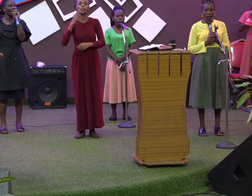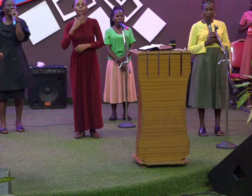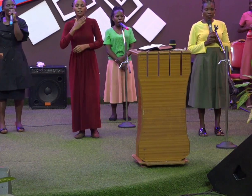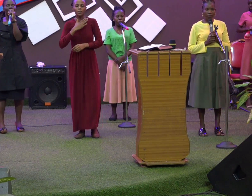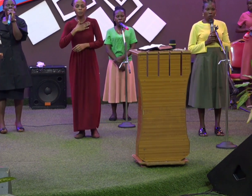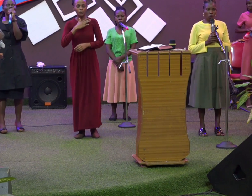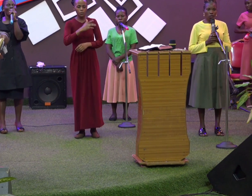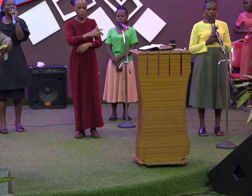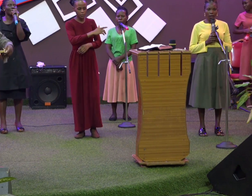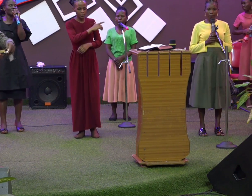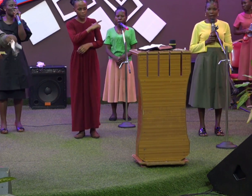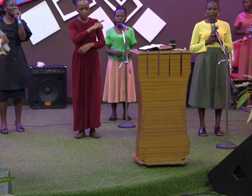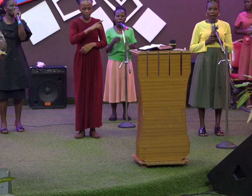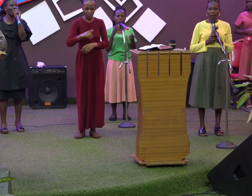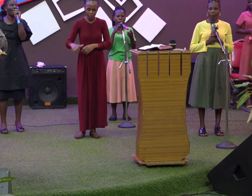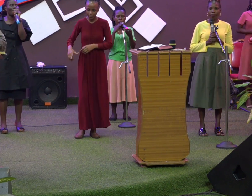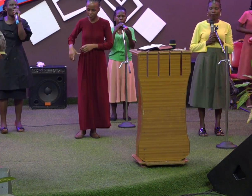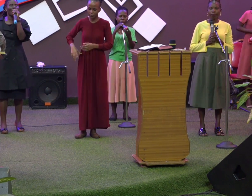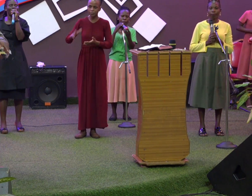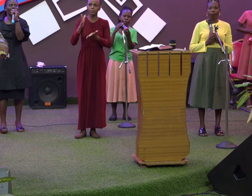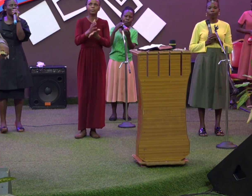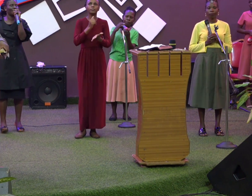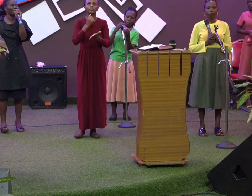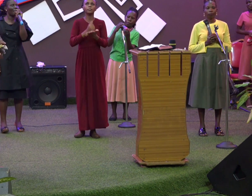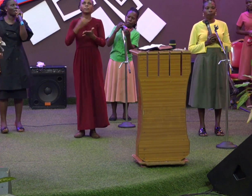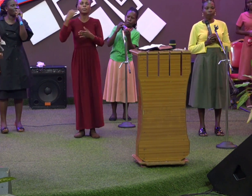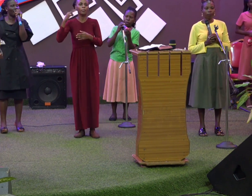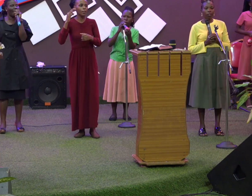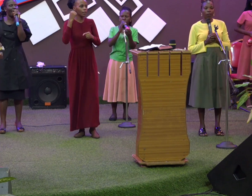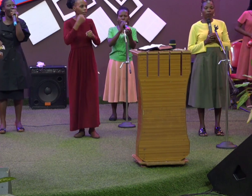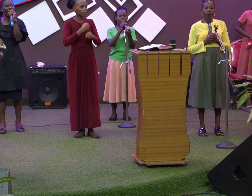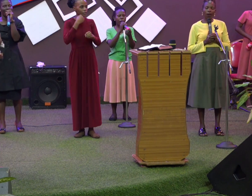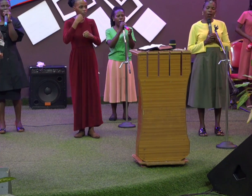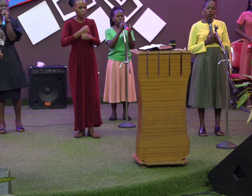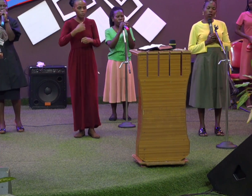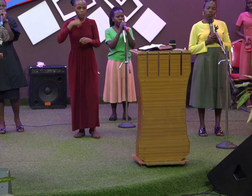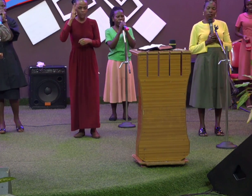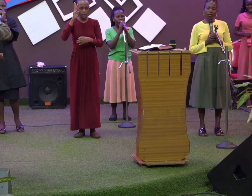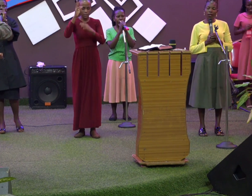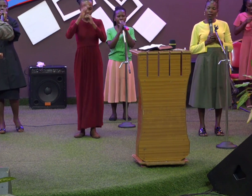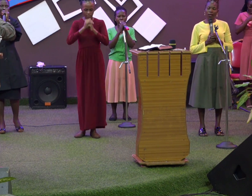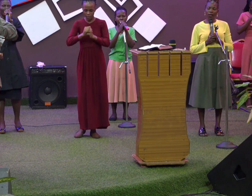Nakusinza Mukama. Nakusinza Lomoli Mukwakola.